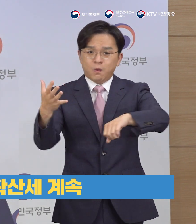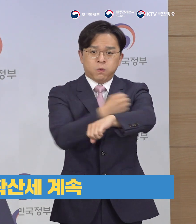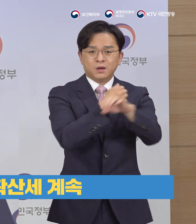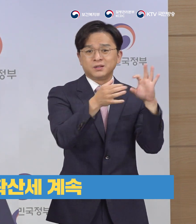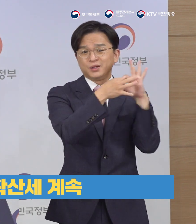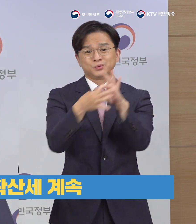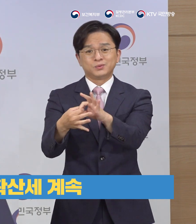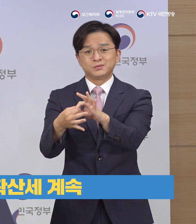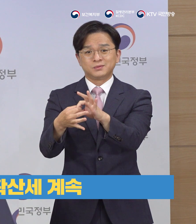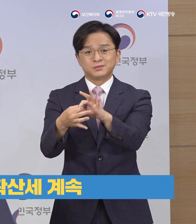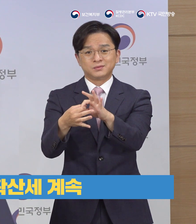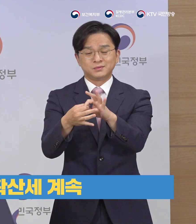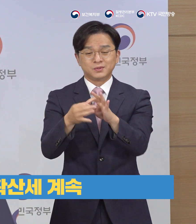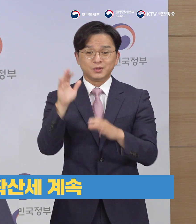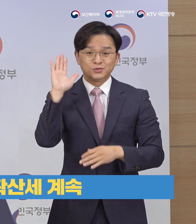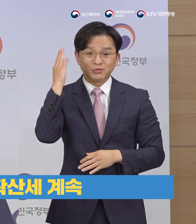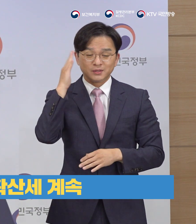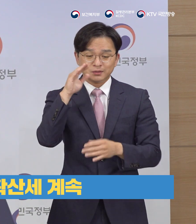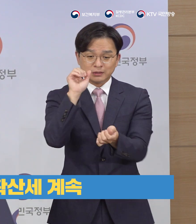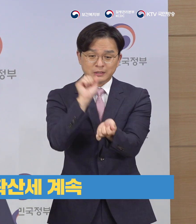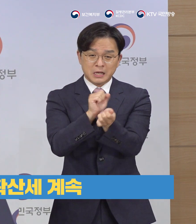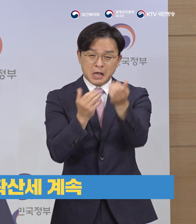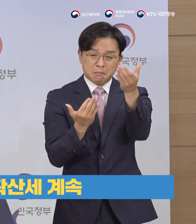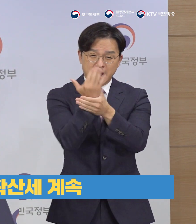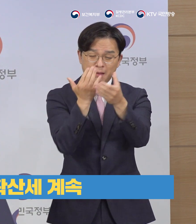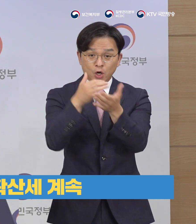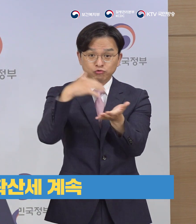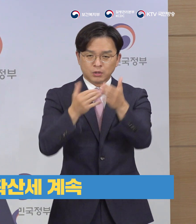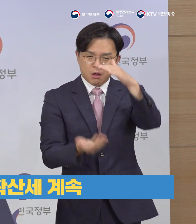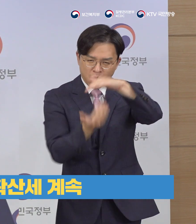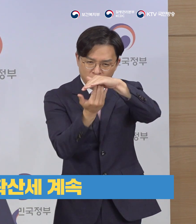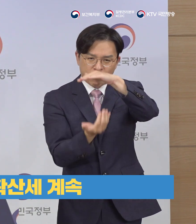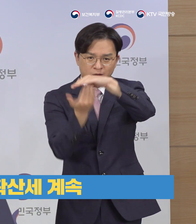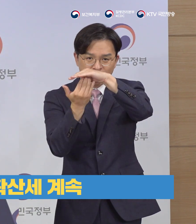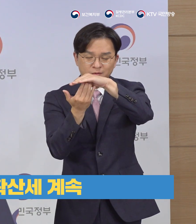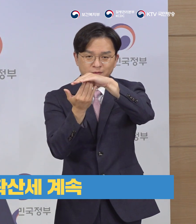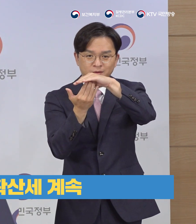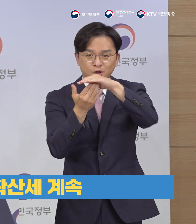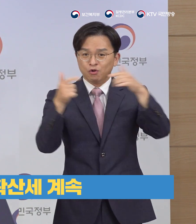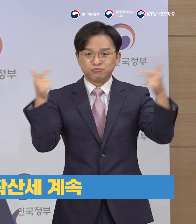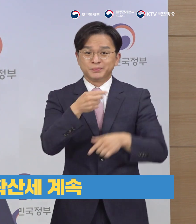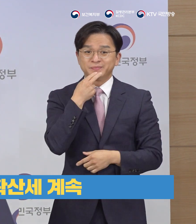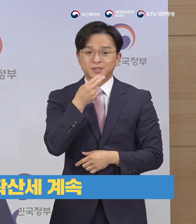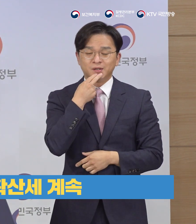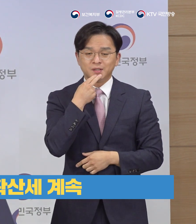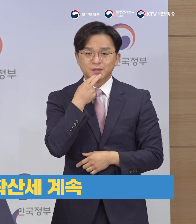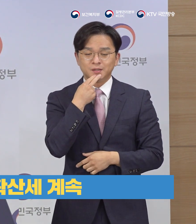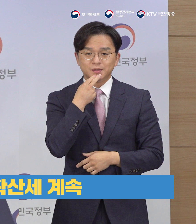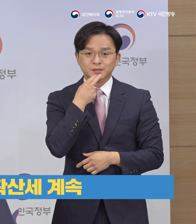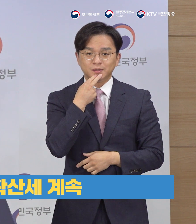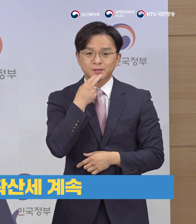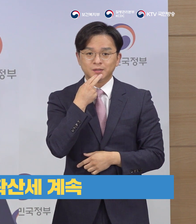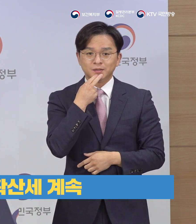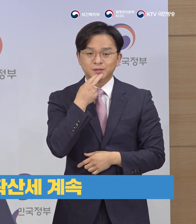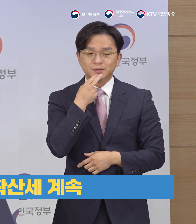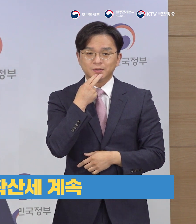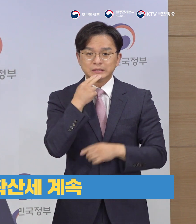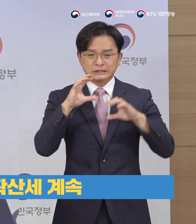확산세가 걷잡을 수 없는 상황입니다. 연일 최고치를 갱신하며 환자 발생이 증가하고